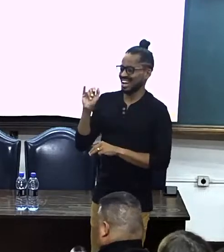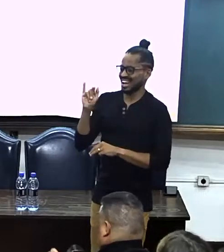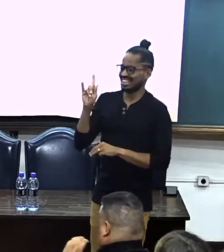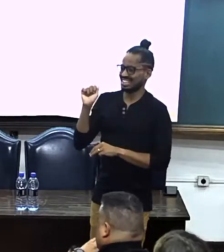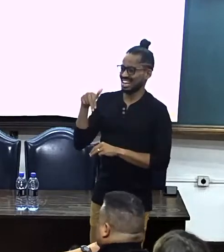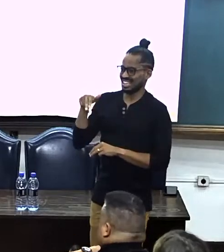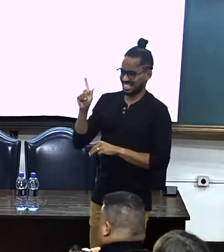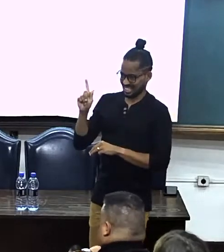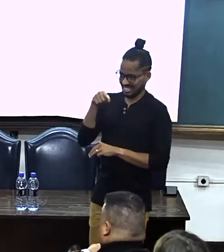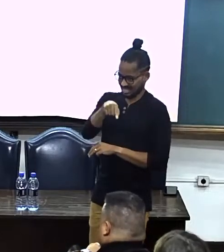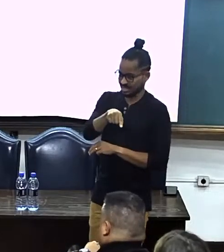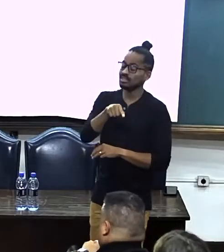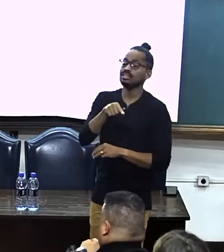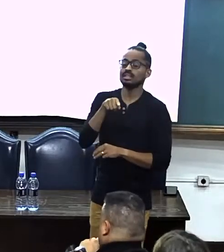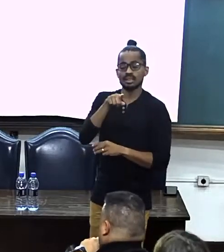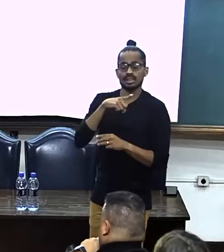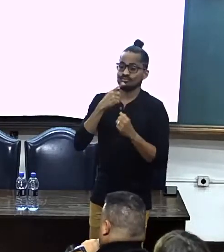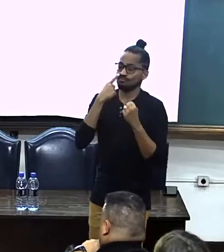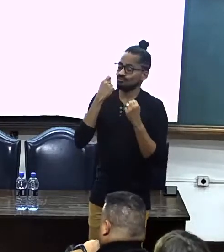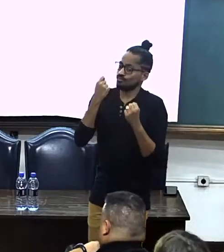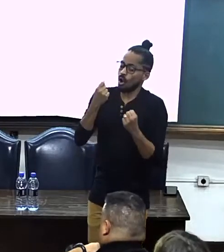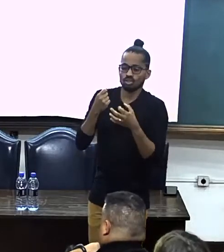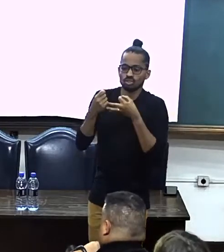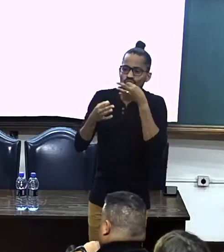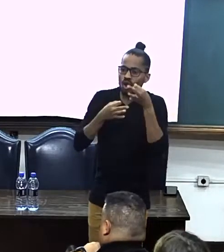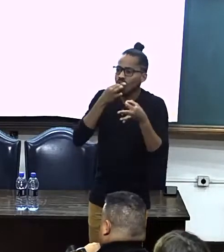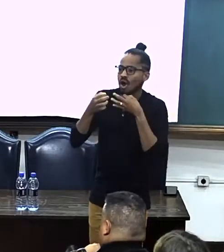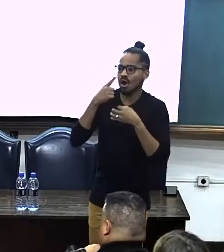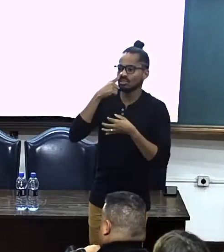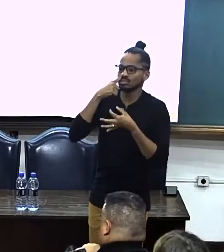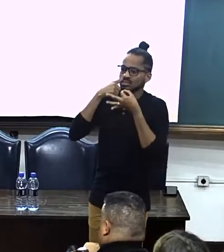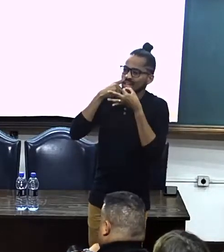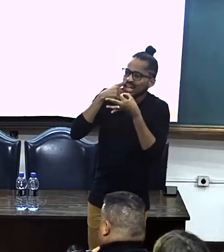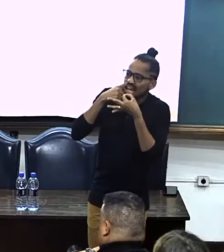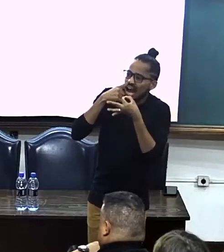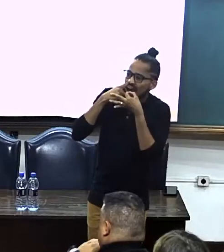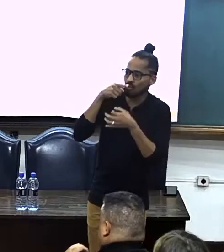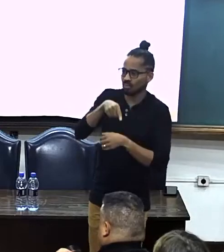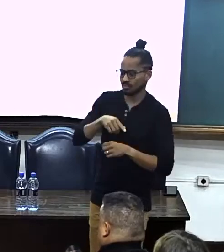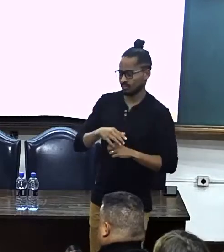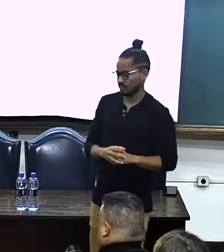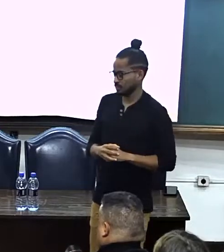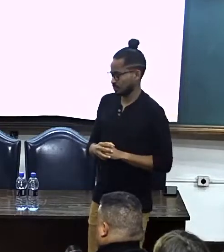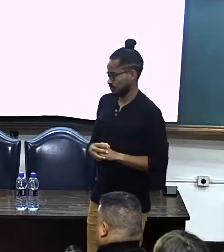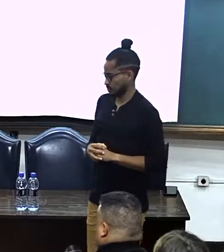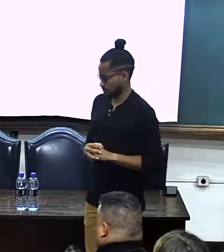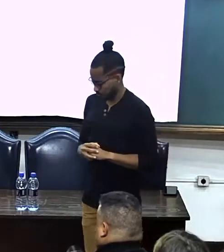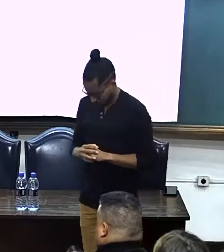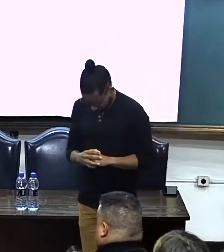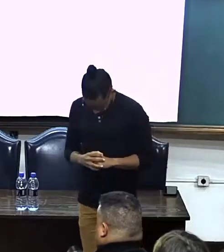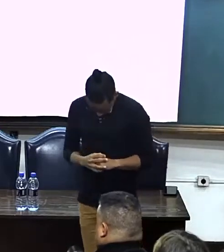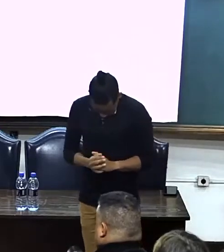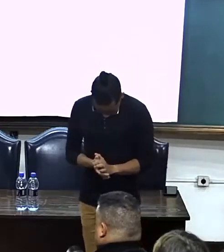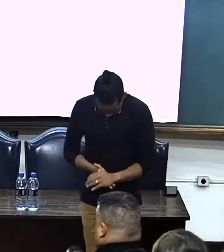que tem nasais default, né, e pré-nasalizadas, inclusive. Então,